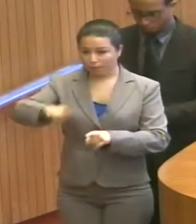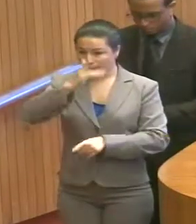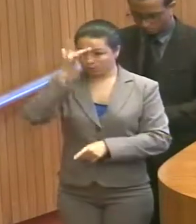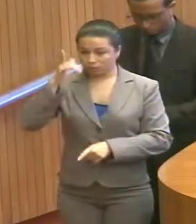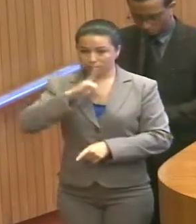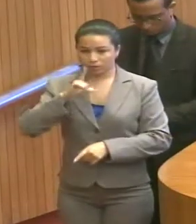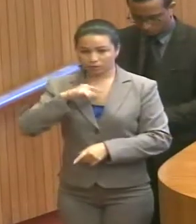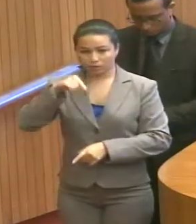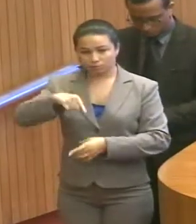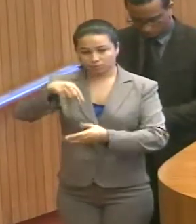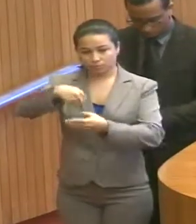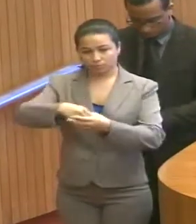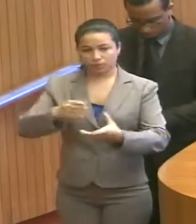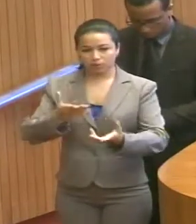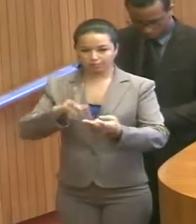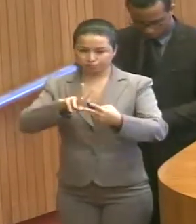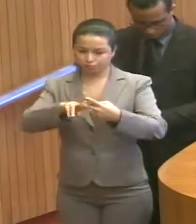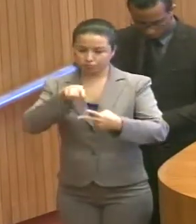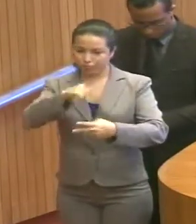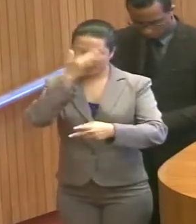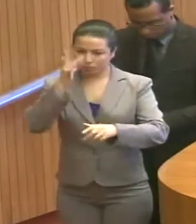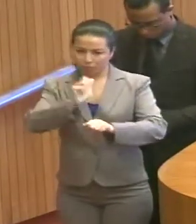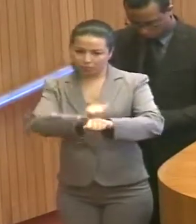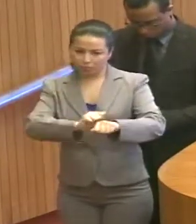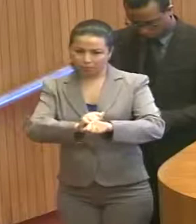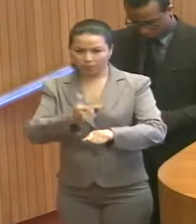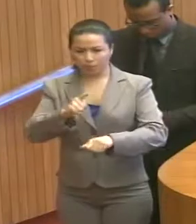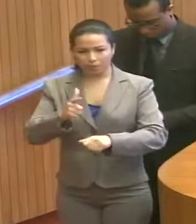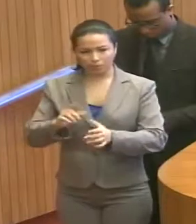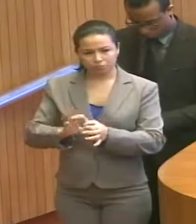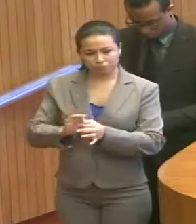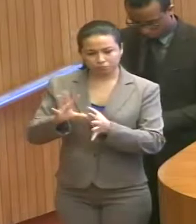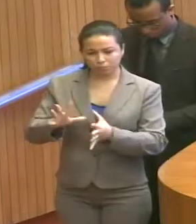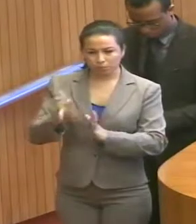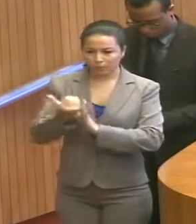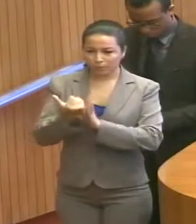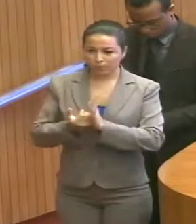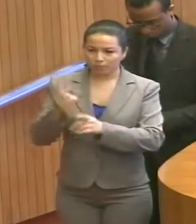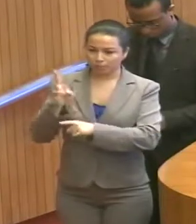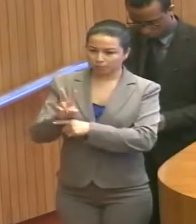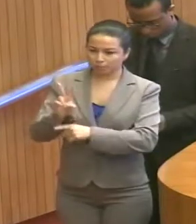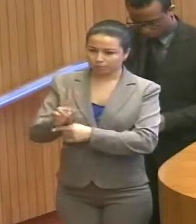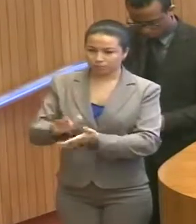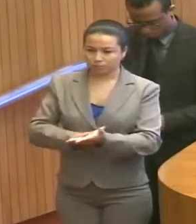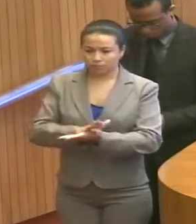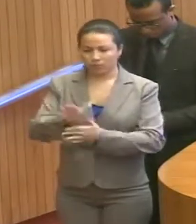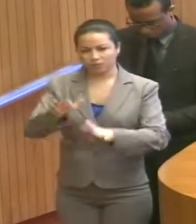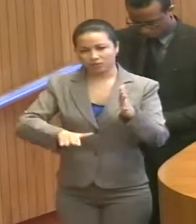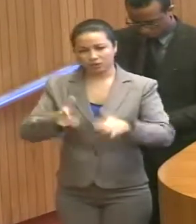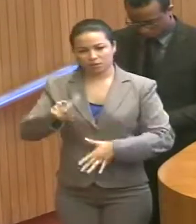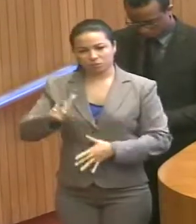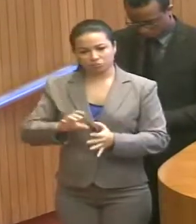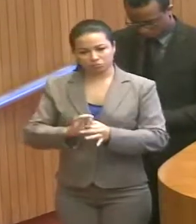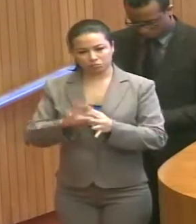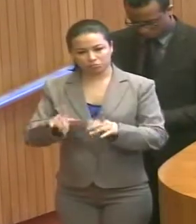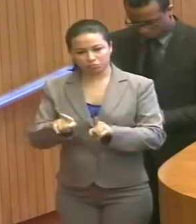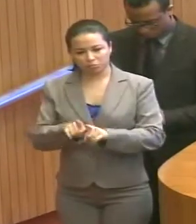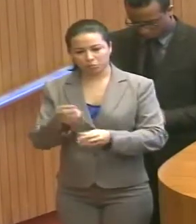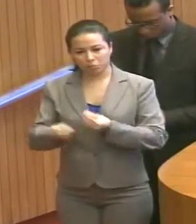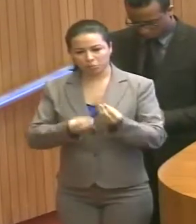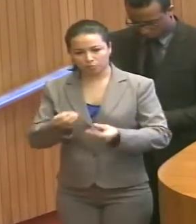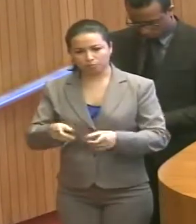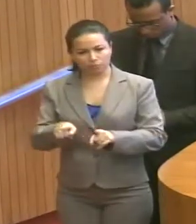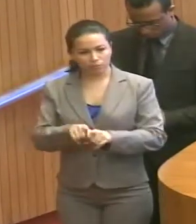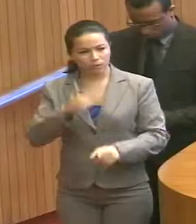que estão ali no sistema prisional, são pessoas pobres, porque não têm acesso a um programa de proteção e, às vezes, não têm acesso também,